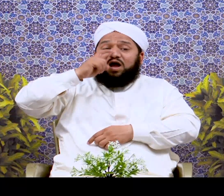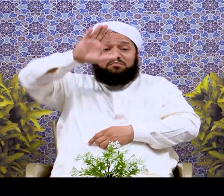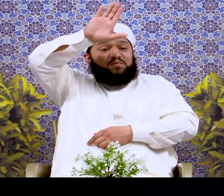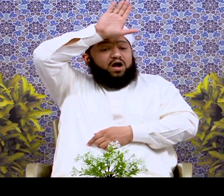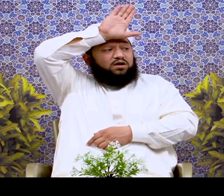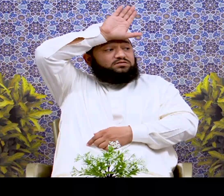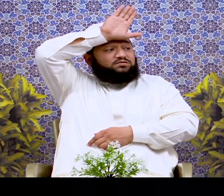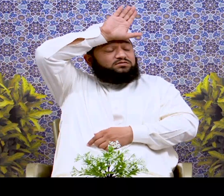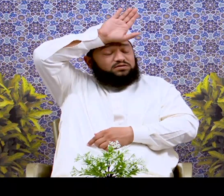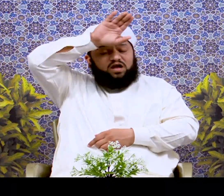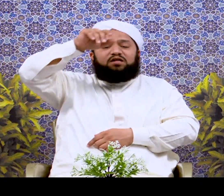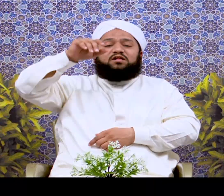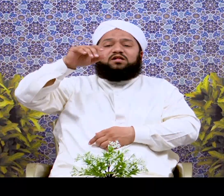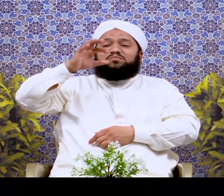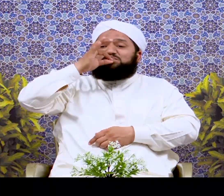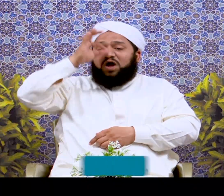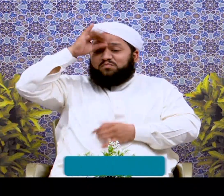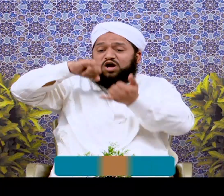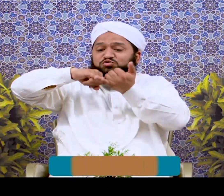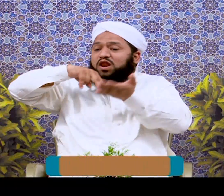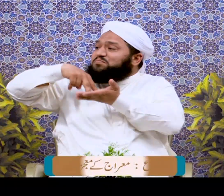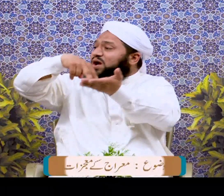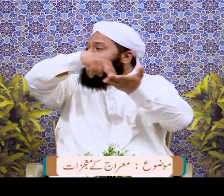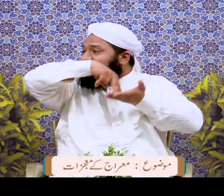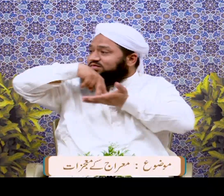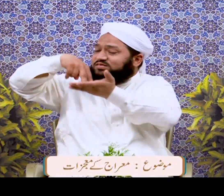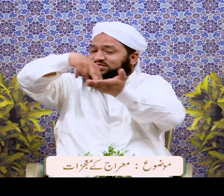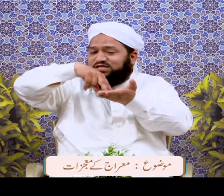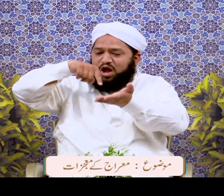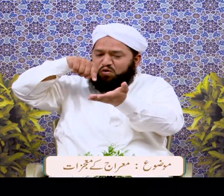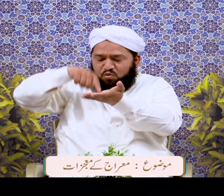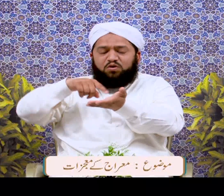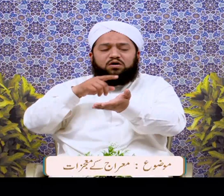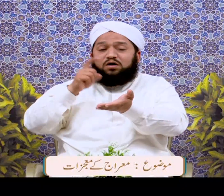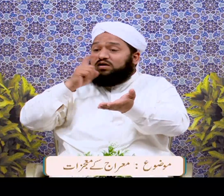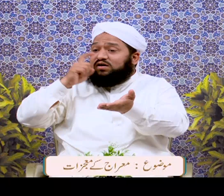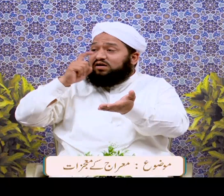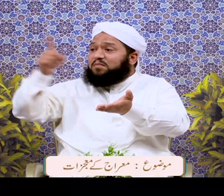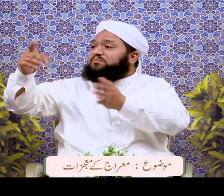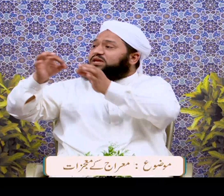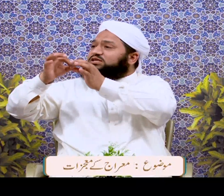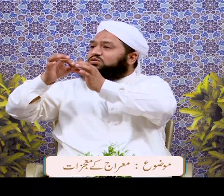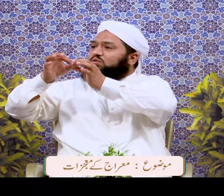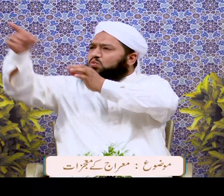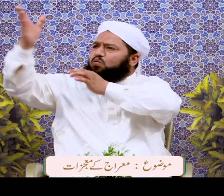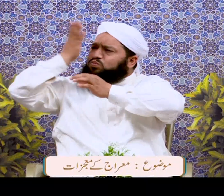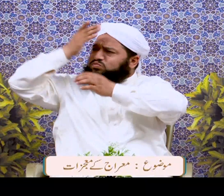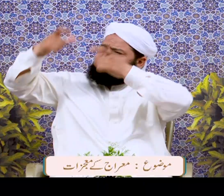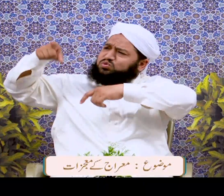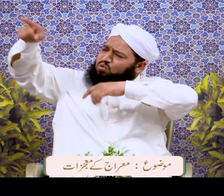ہوا کہ ملکہ بلقیس اللہ پاک کے نبی حضرت سلیمان علیہ السلام کی خدمت میں حاضری کے لیے ملک سبا سے چلی۔ حضرت